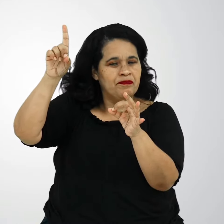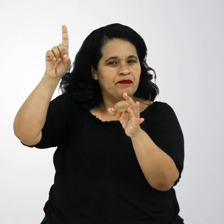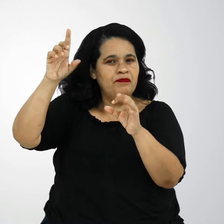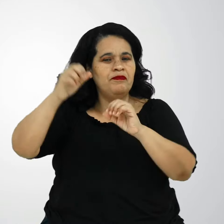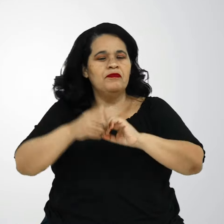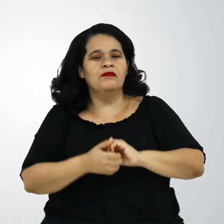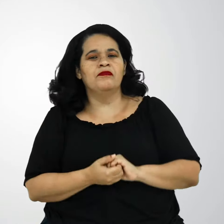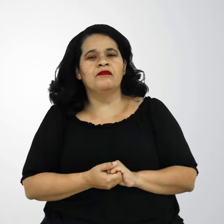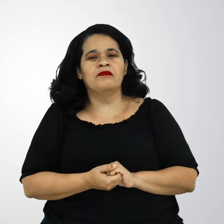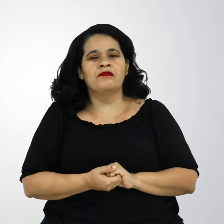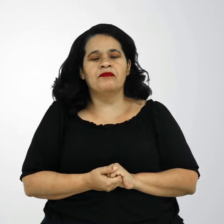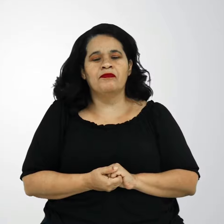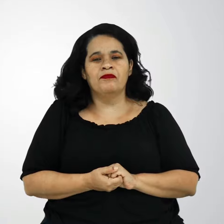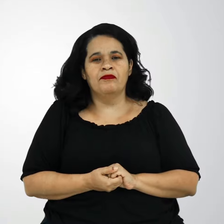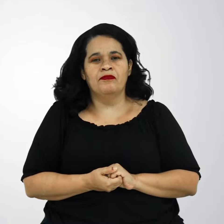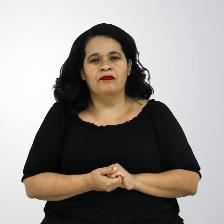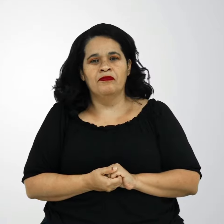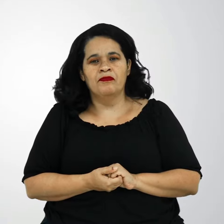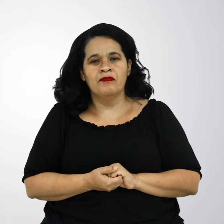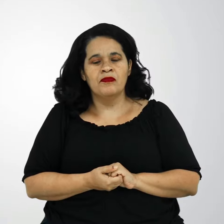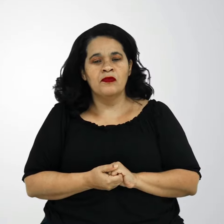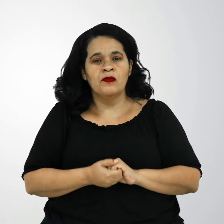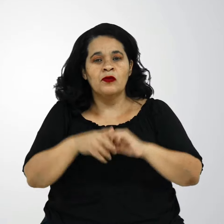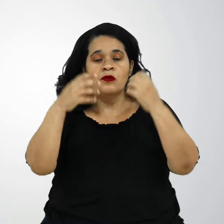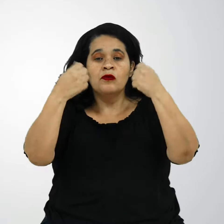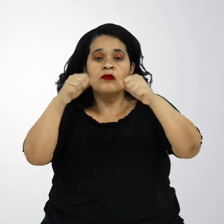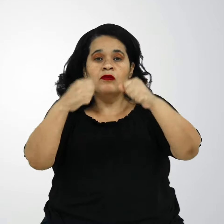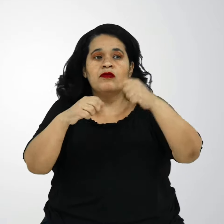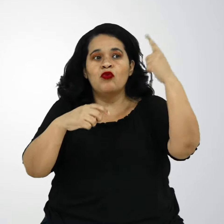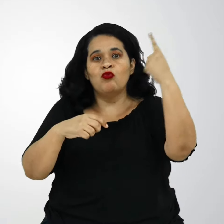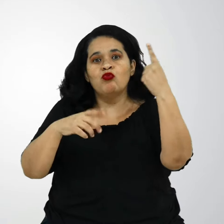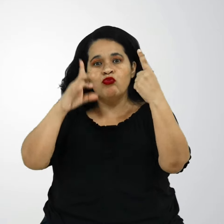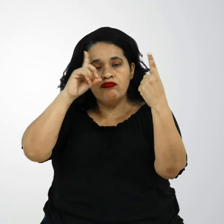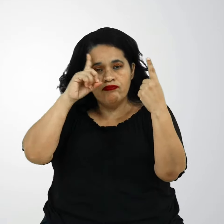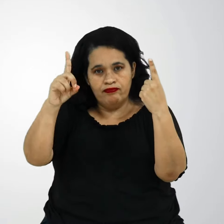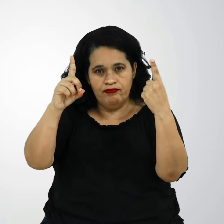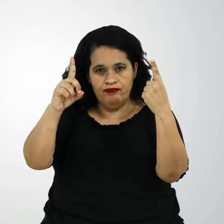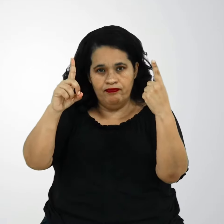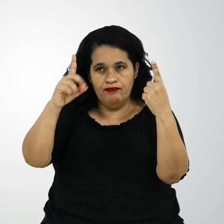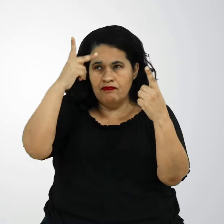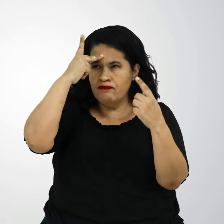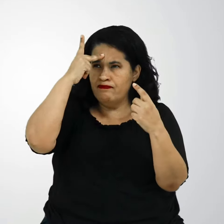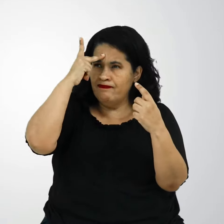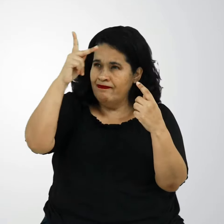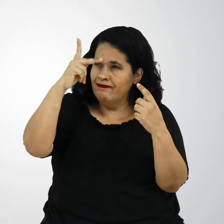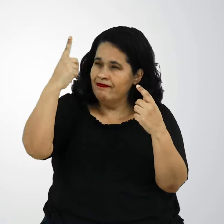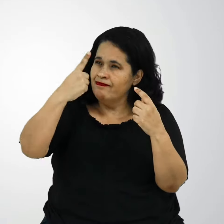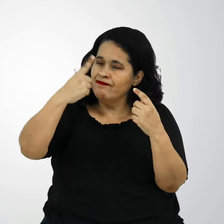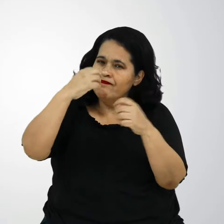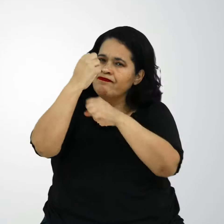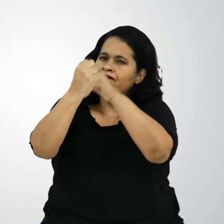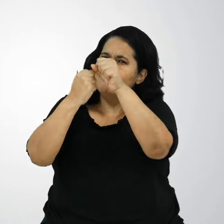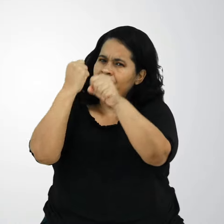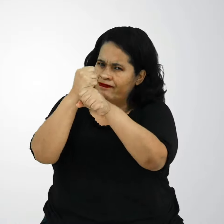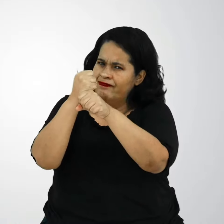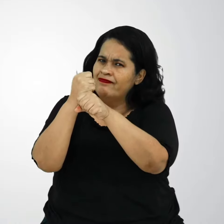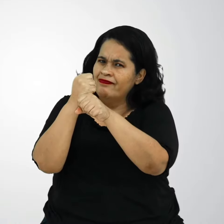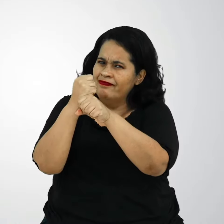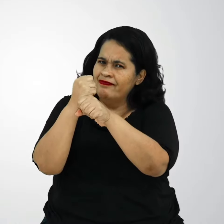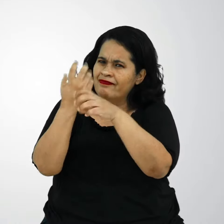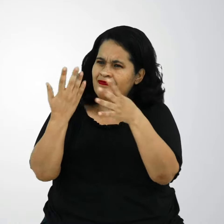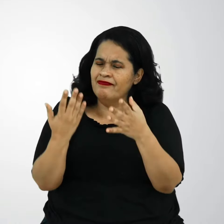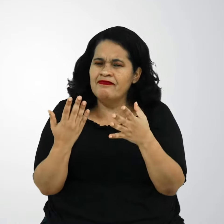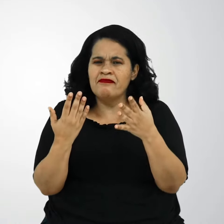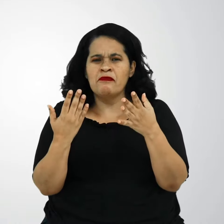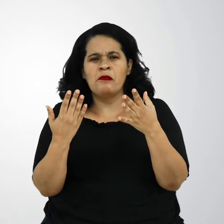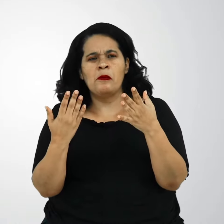para 1000, né? Não é um ano para 1000, tem que ser um dia para um ano, né? Sim. E olha que Pedro está falando da segunda vinda de Cristo, né? Sim. Da segunda